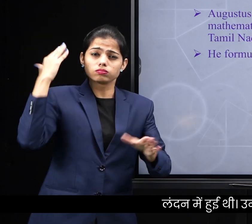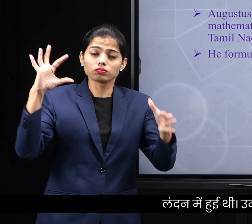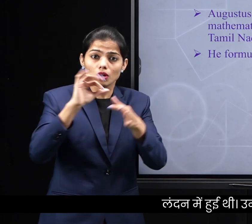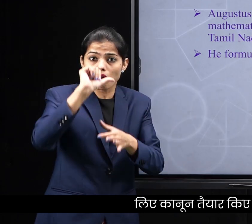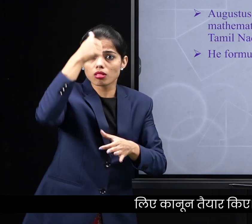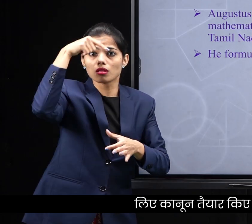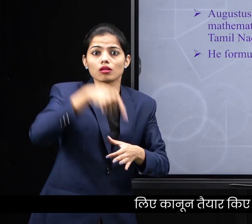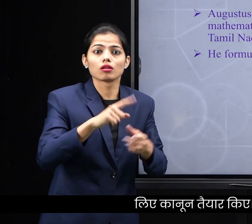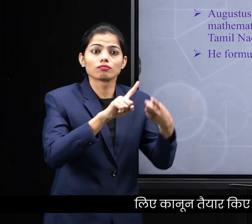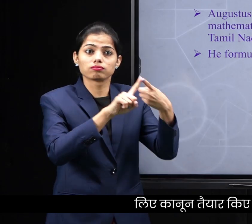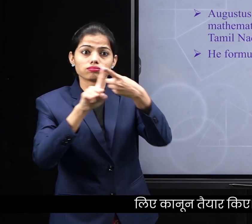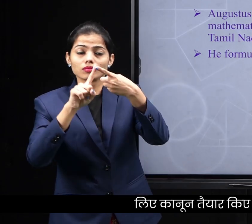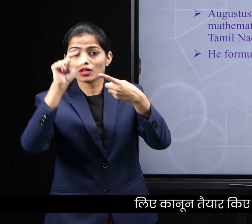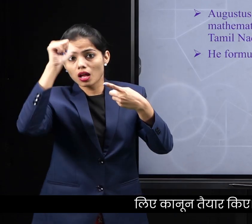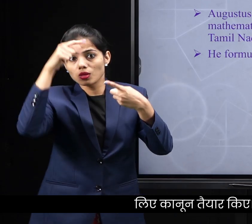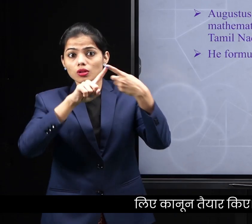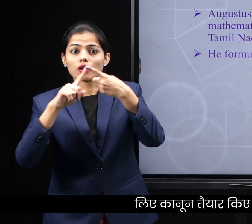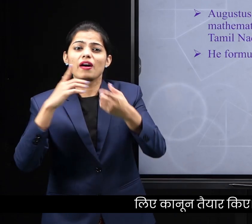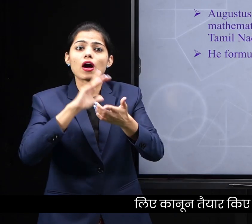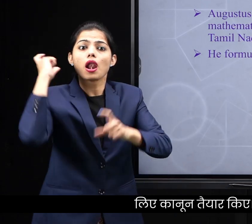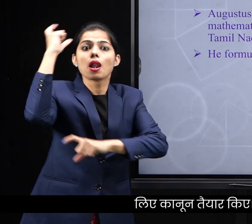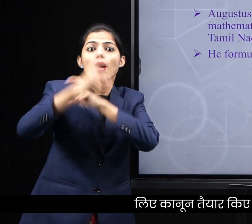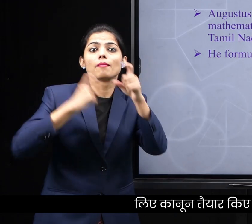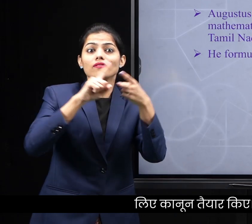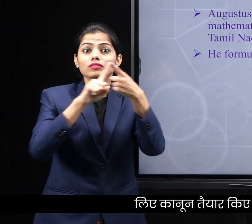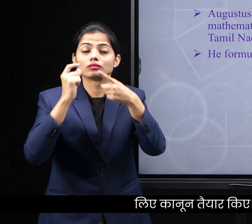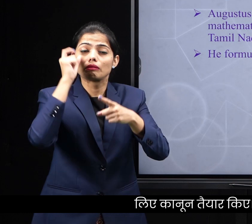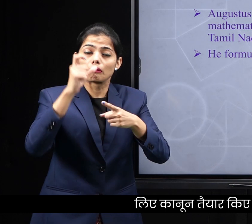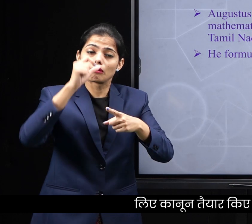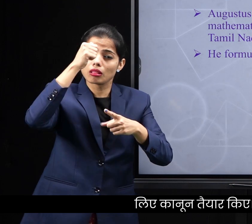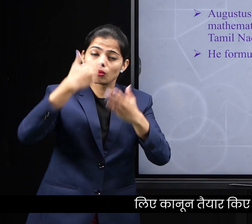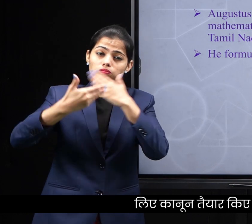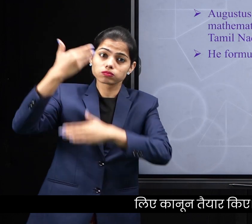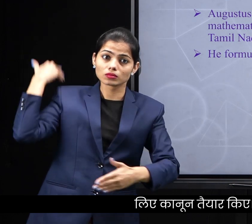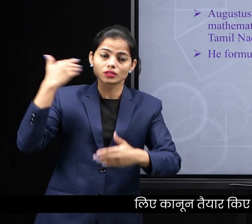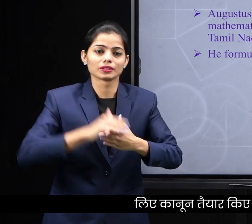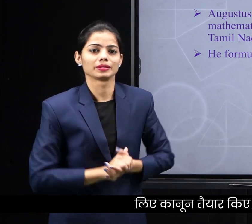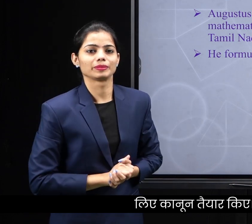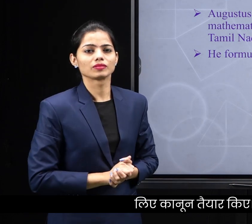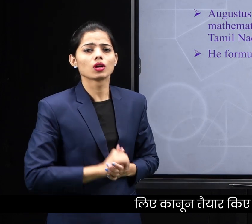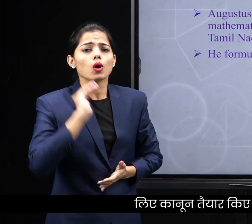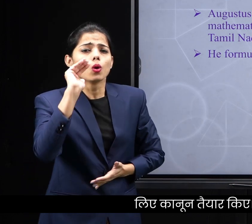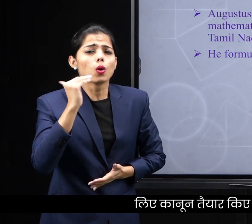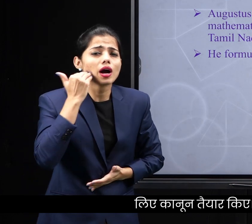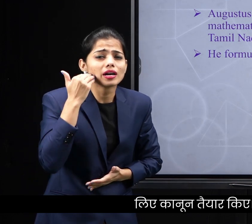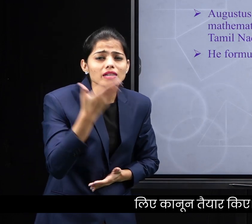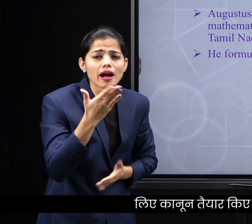पूरक के लिए कानून तैयार किए। इन्हें डी मॉर्गन के नियम कहा जाता है।